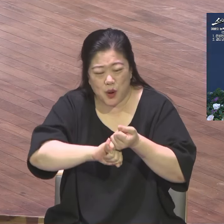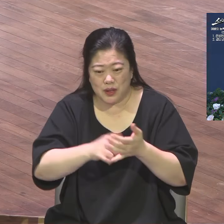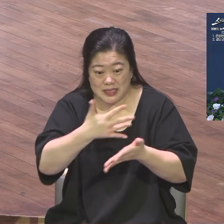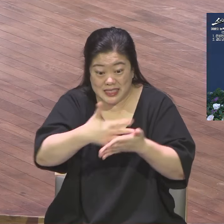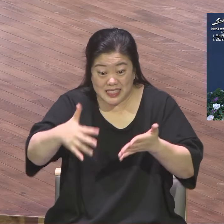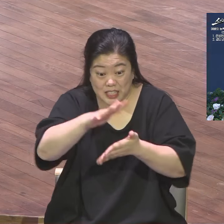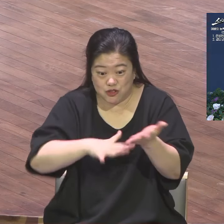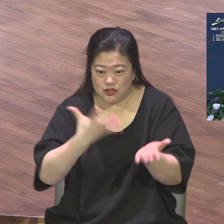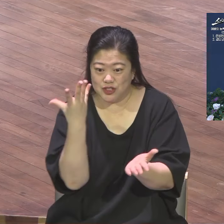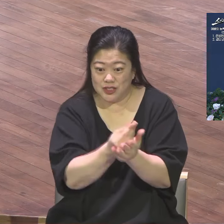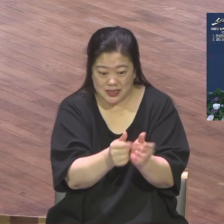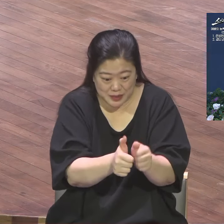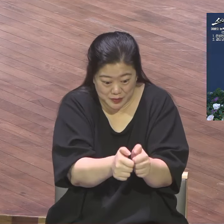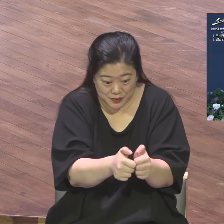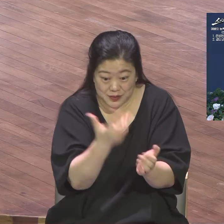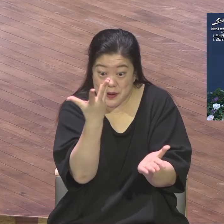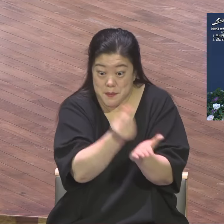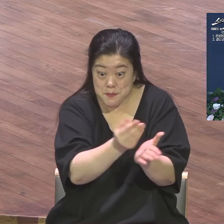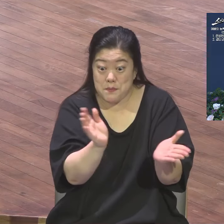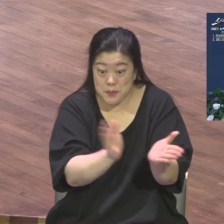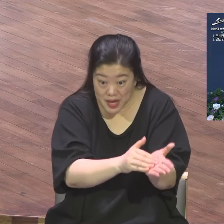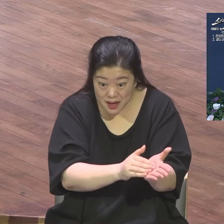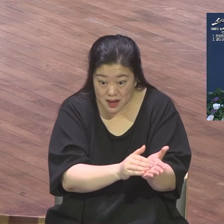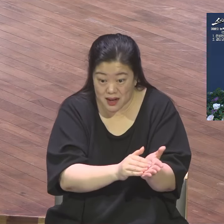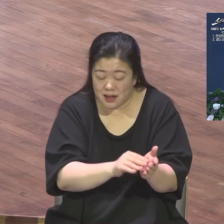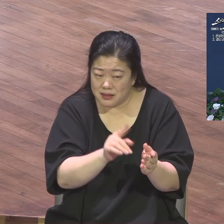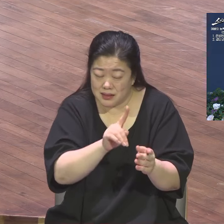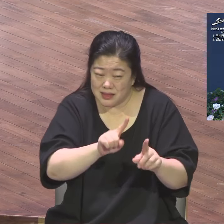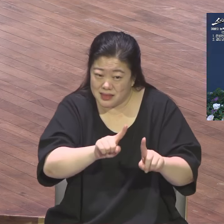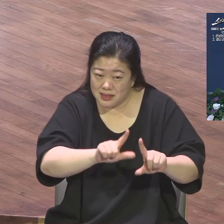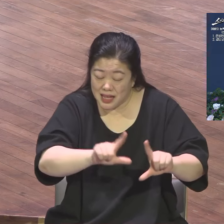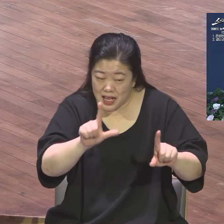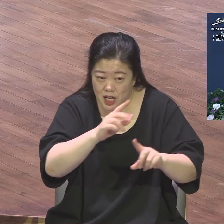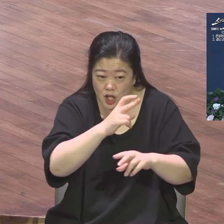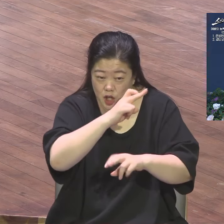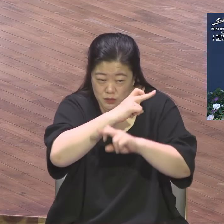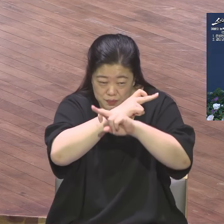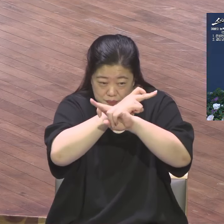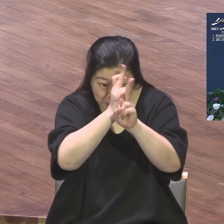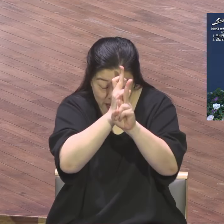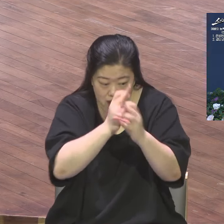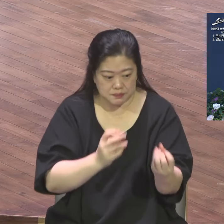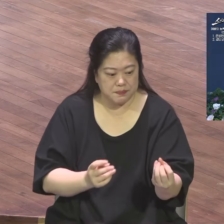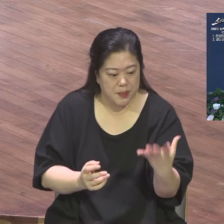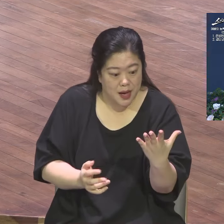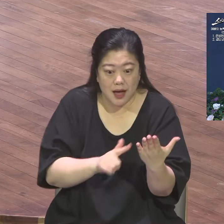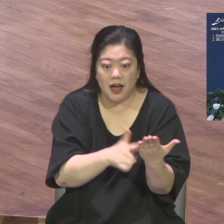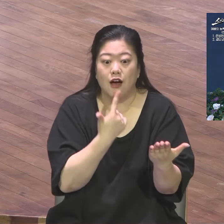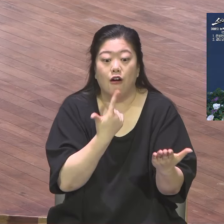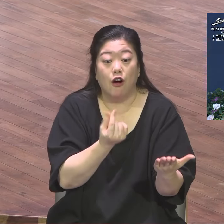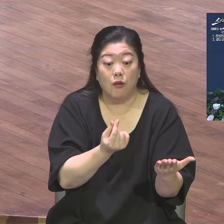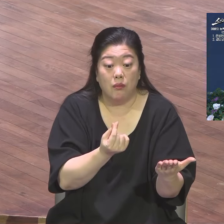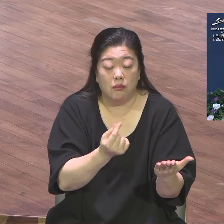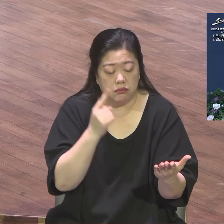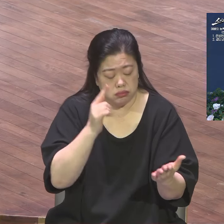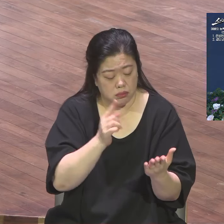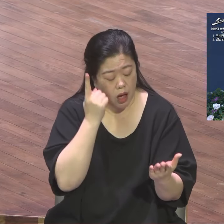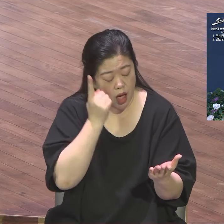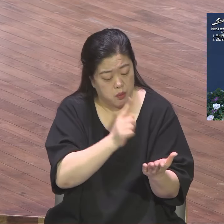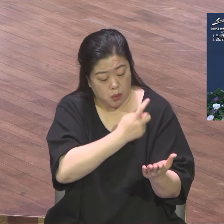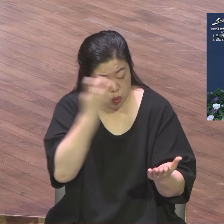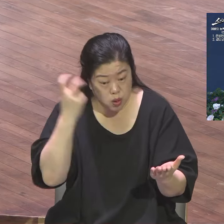이렇게 보면요 서원이라는 것이요 너무 어렵게 다가올 수 있어요. 그래서 이 내용을 현대적으로 바꾸면요 서원은